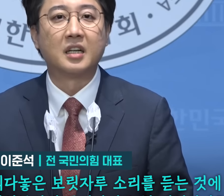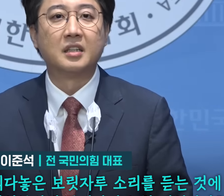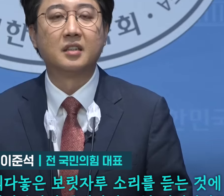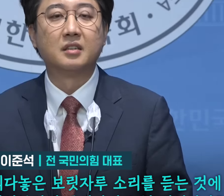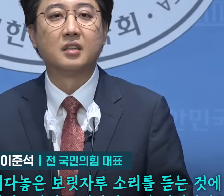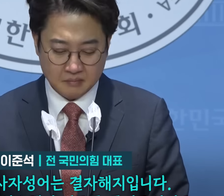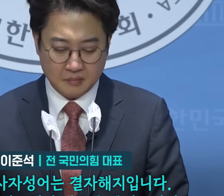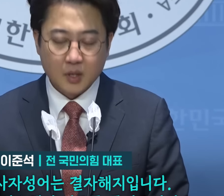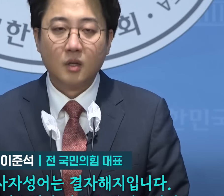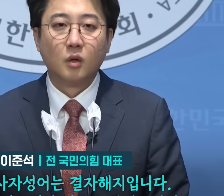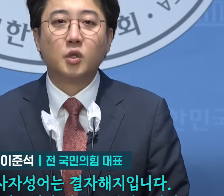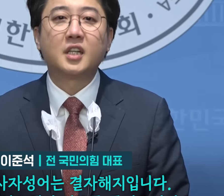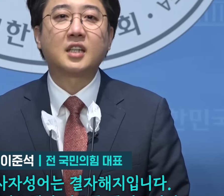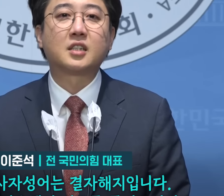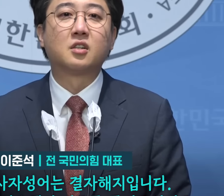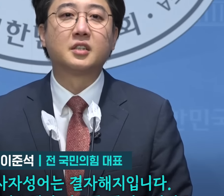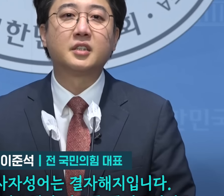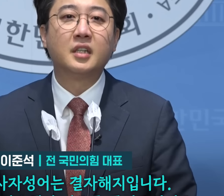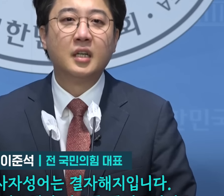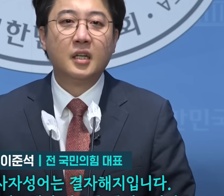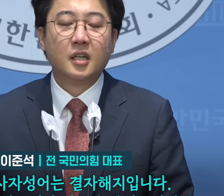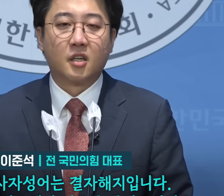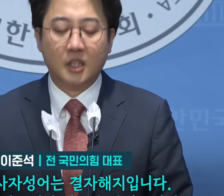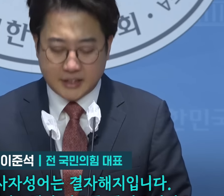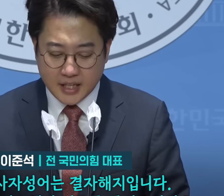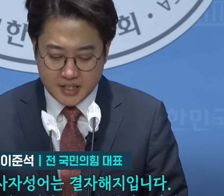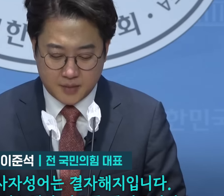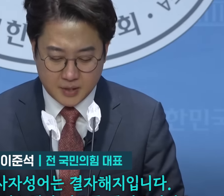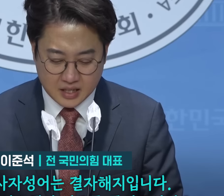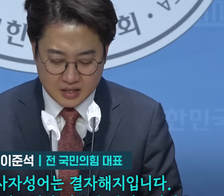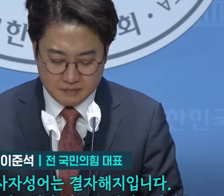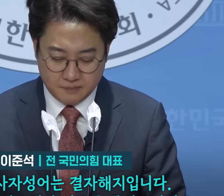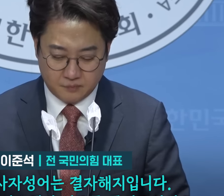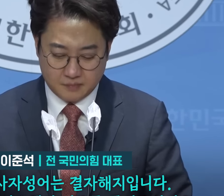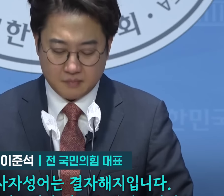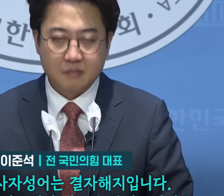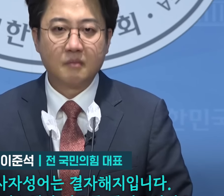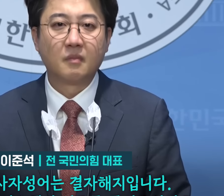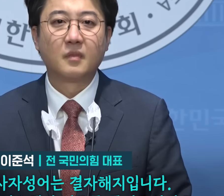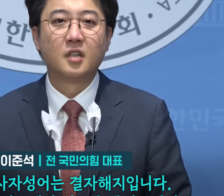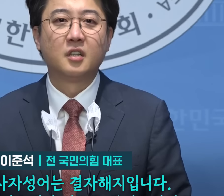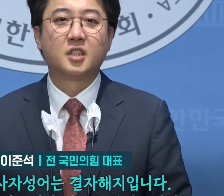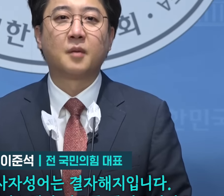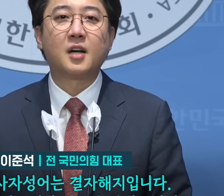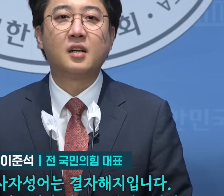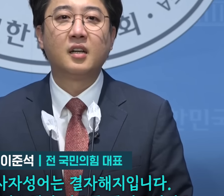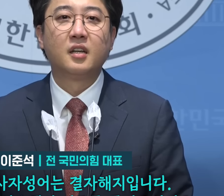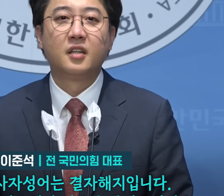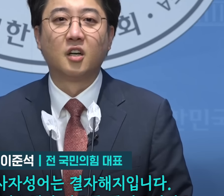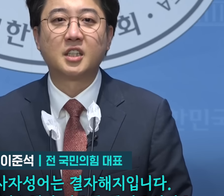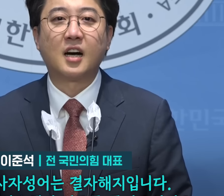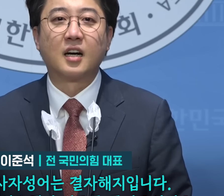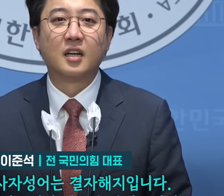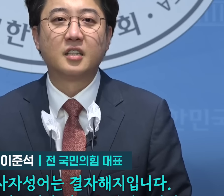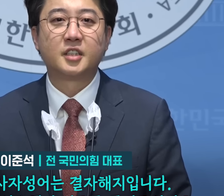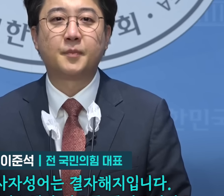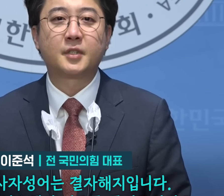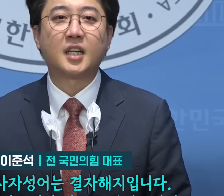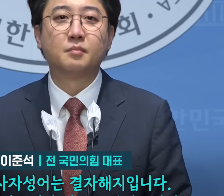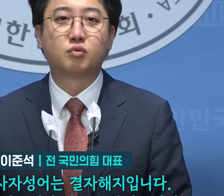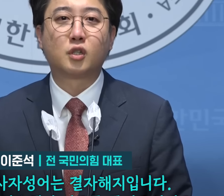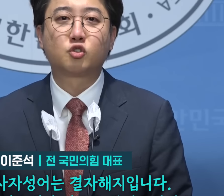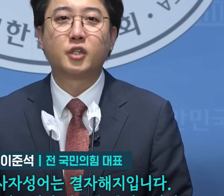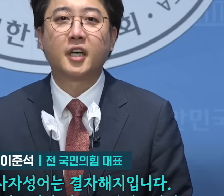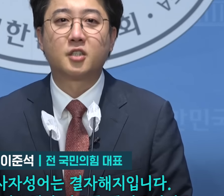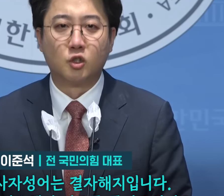하시렵니까? 오늘 사자성어는 결자 해지입니다. 제발 여당